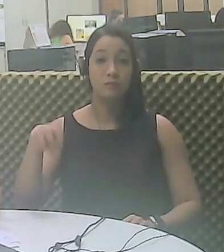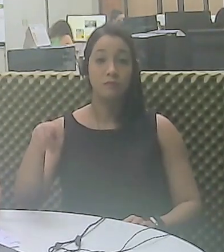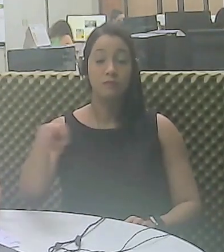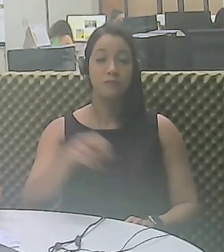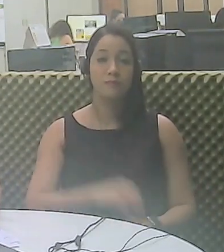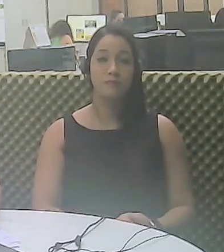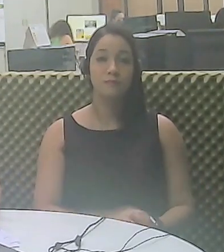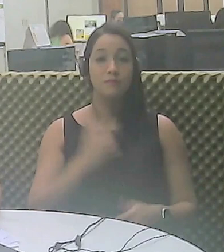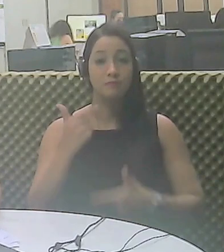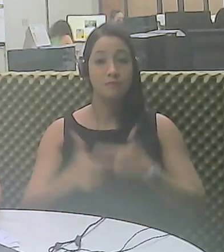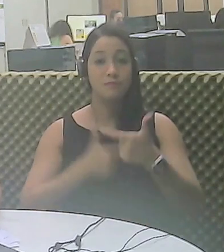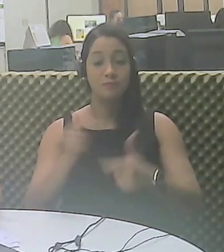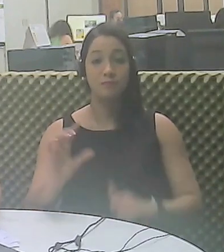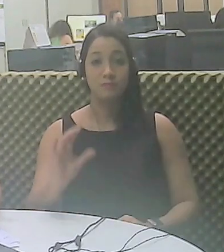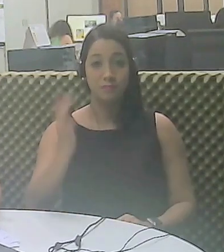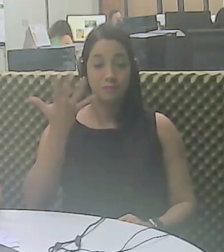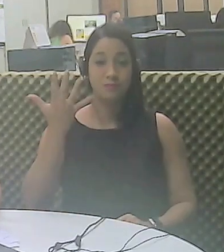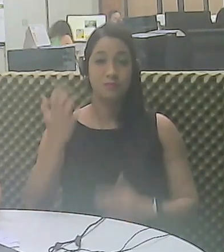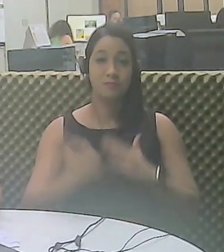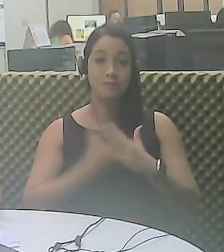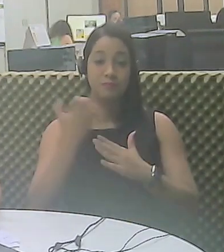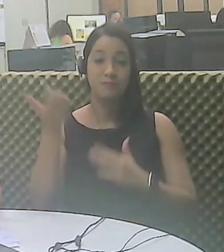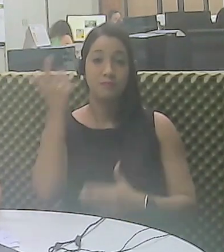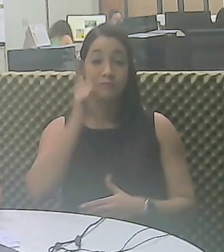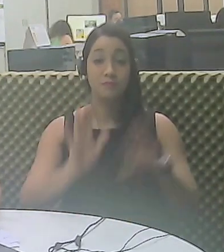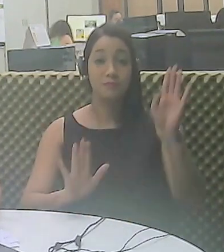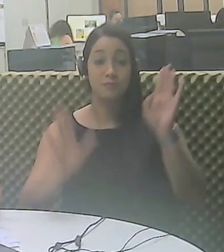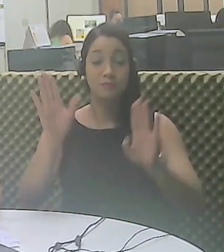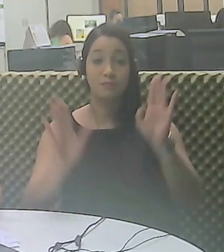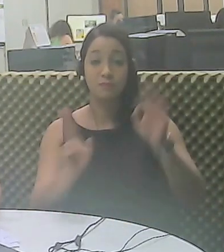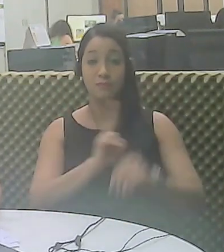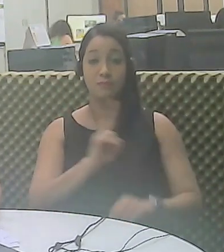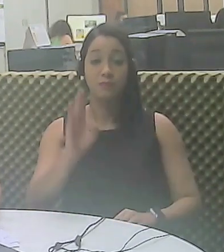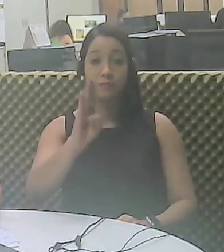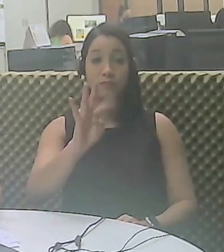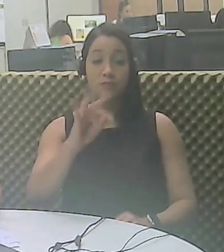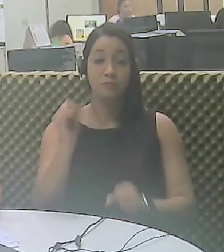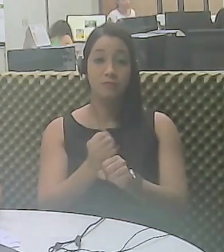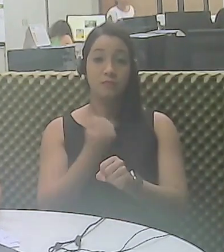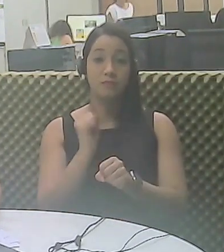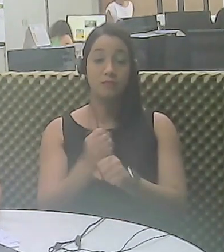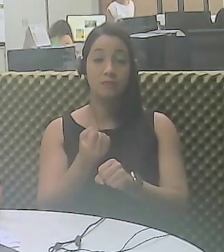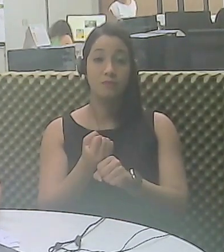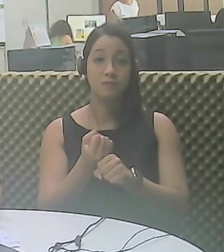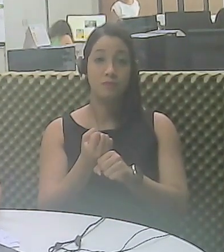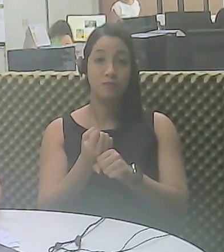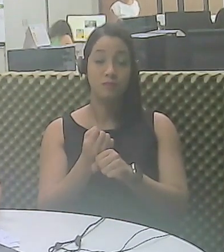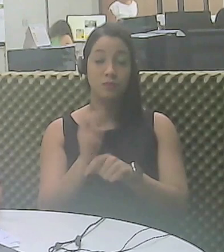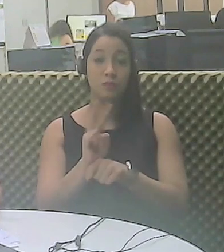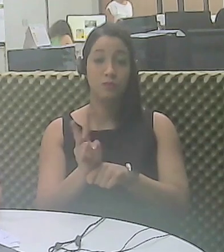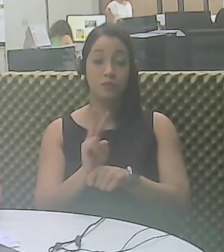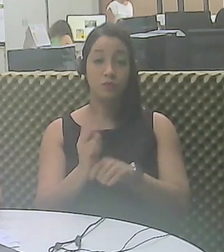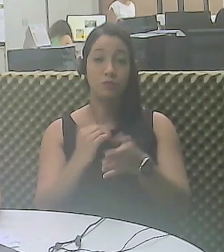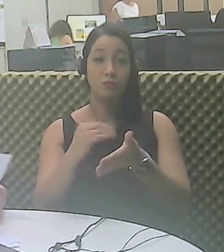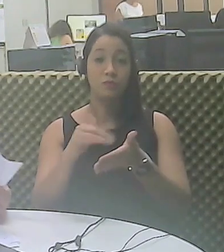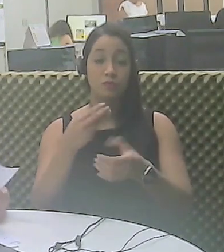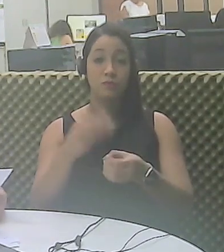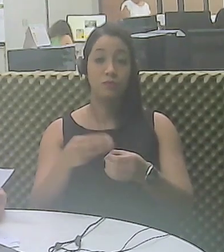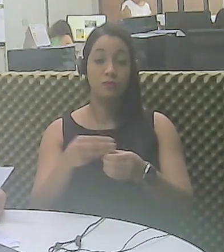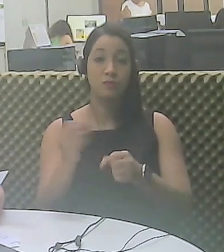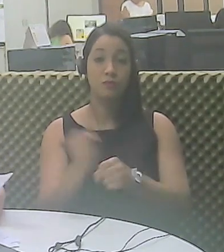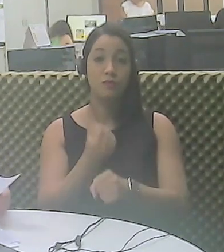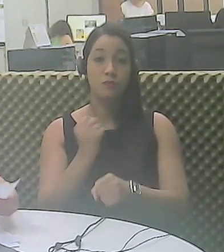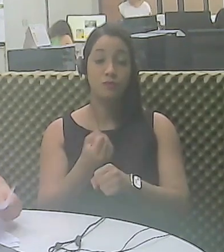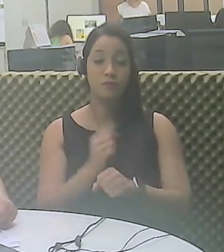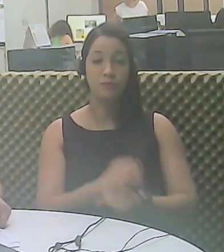pedestres. Os serviços são realizados pela empresa vencedora da licitação, BT Construções, sob supervisão da Secretaria Municipal